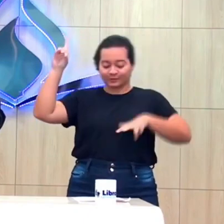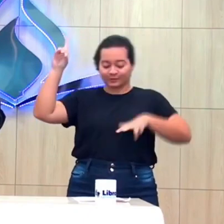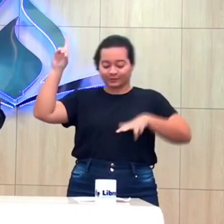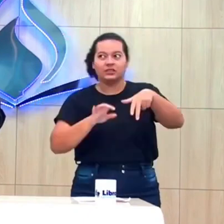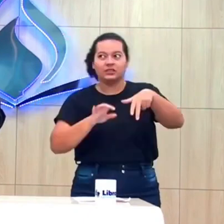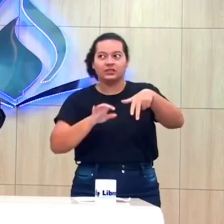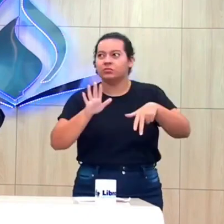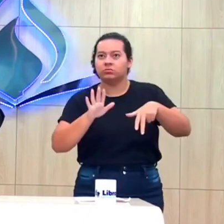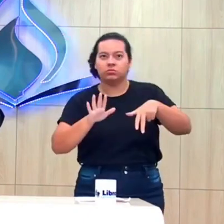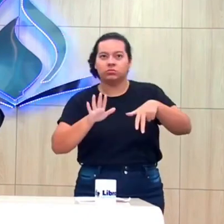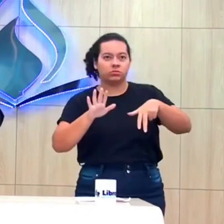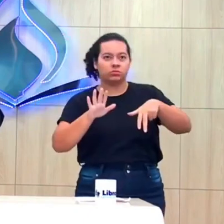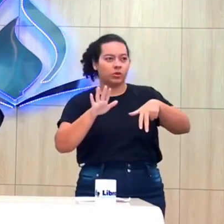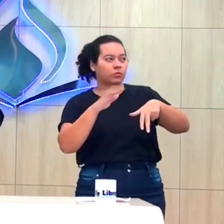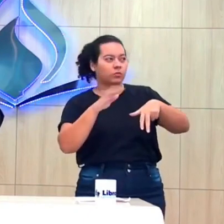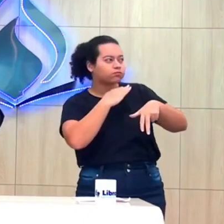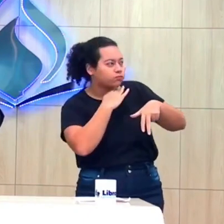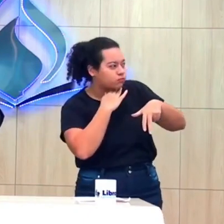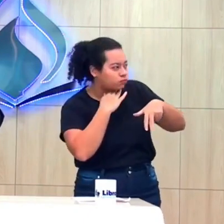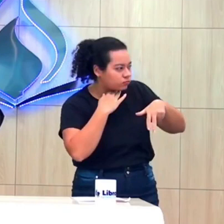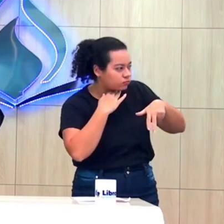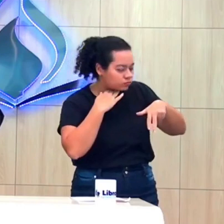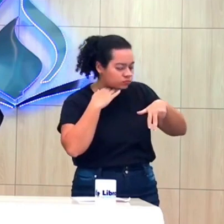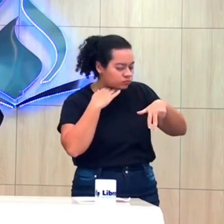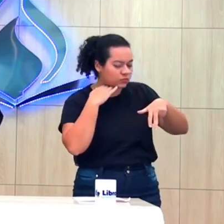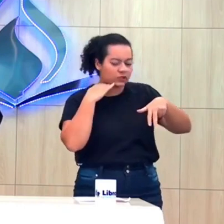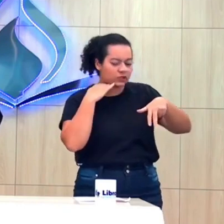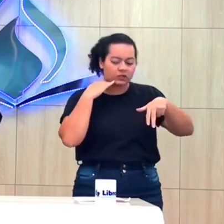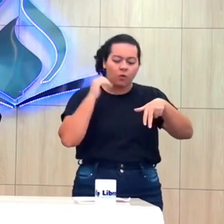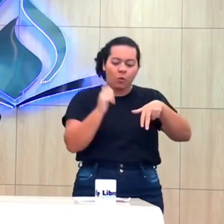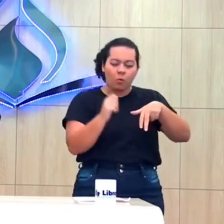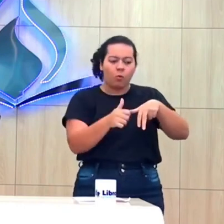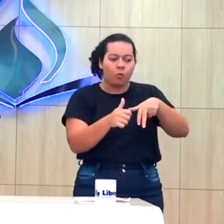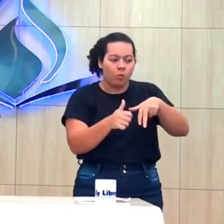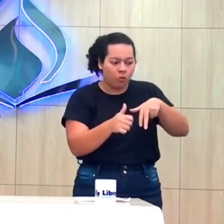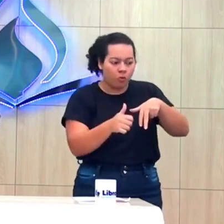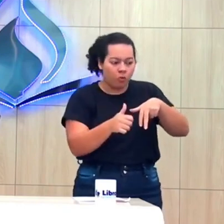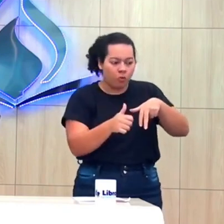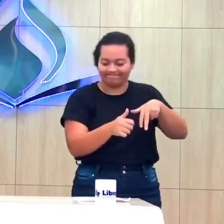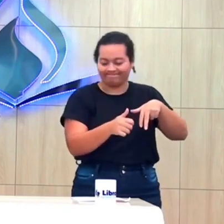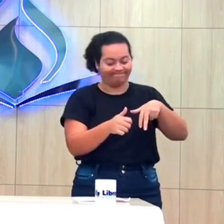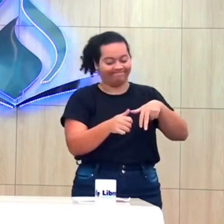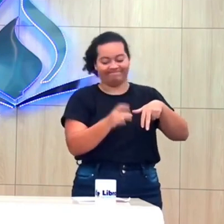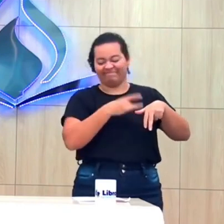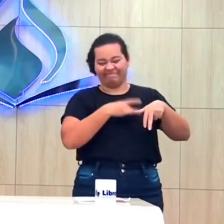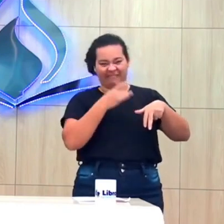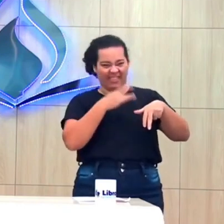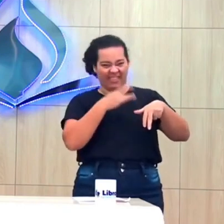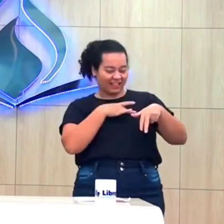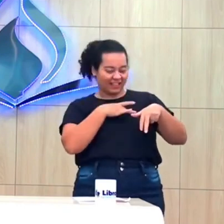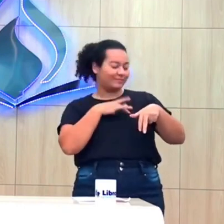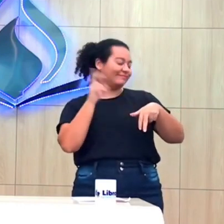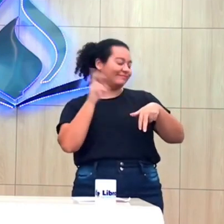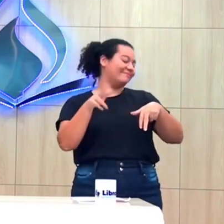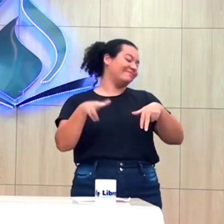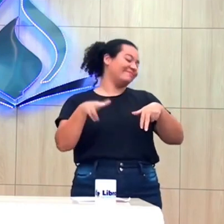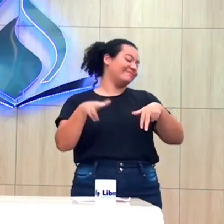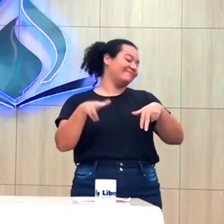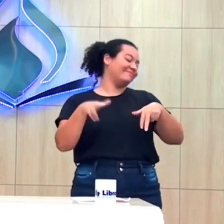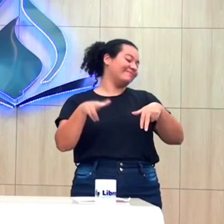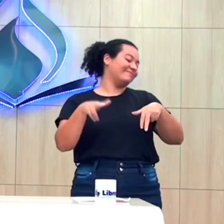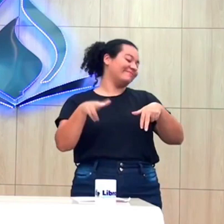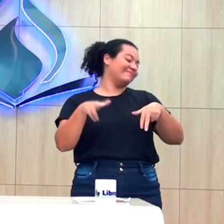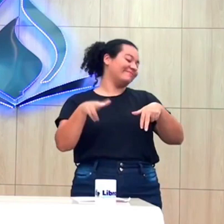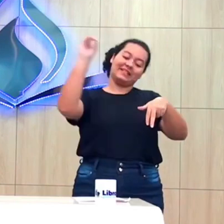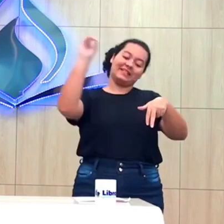Ainda que eu andasse pelo vale da sombra da morte, não temeria mal algum, porque